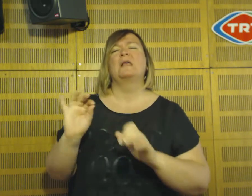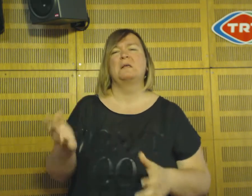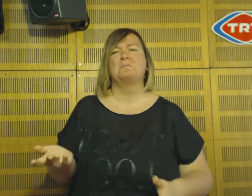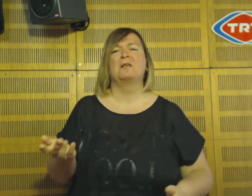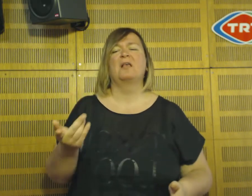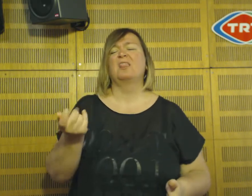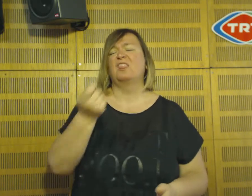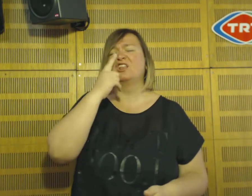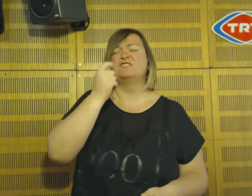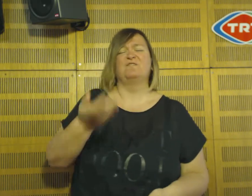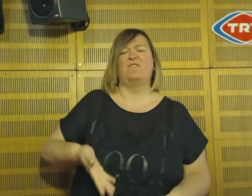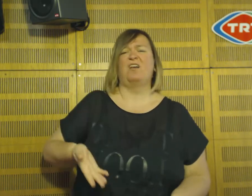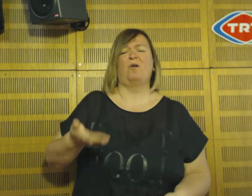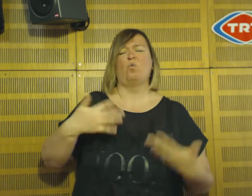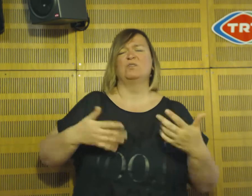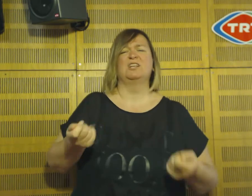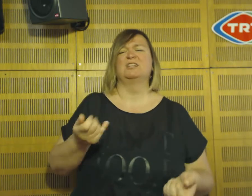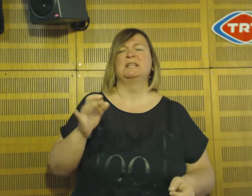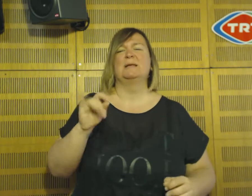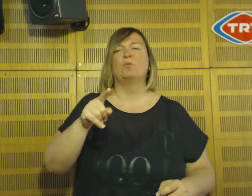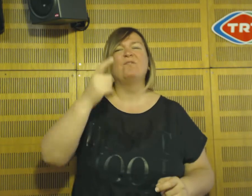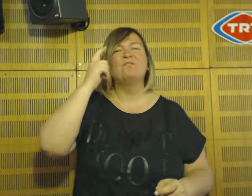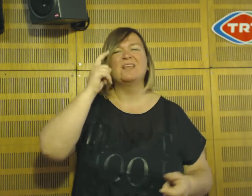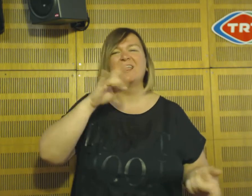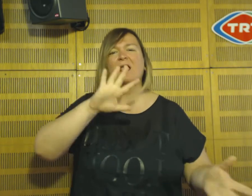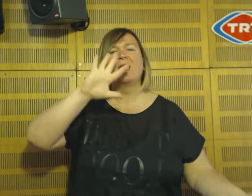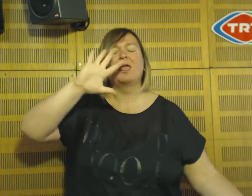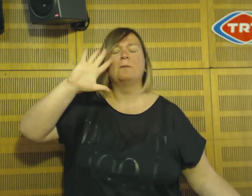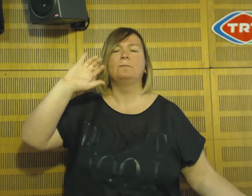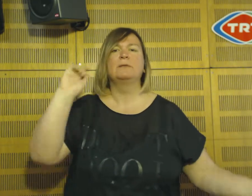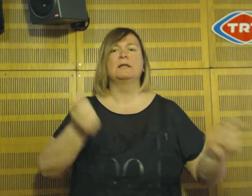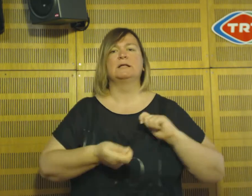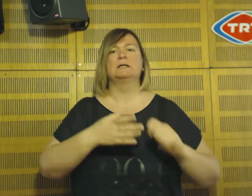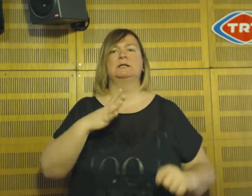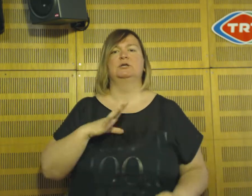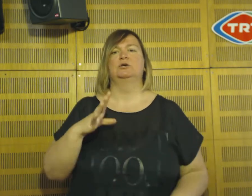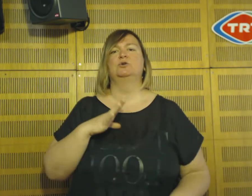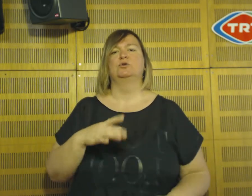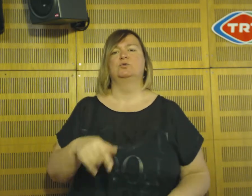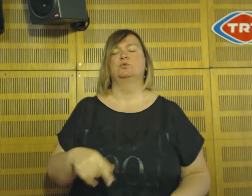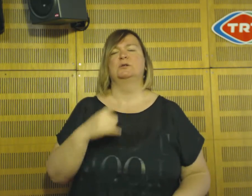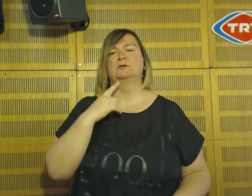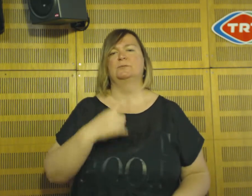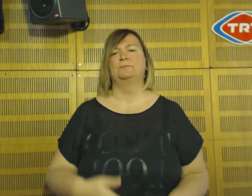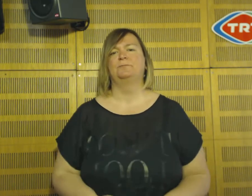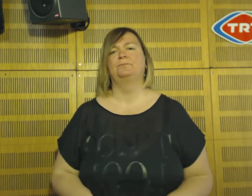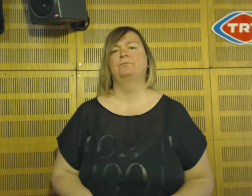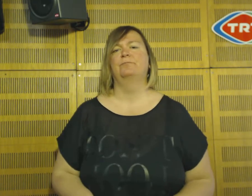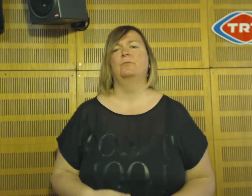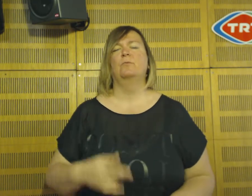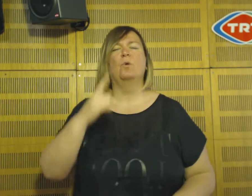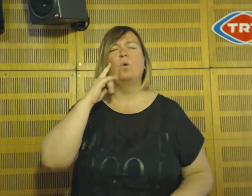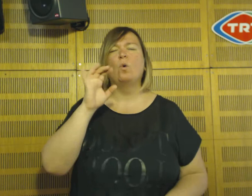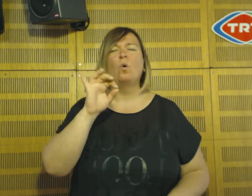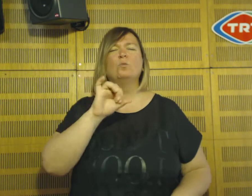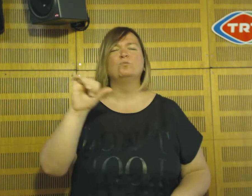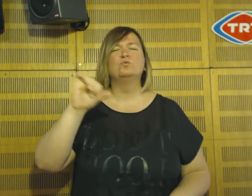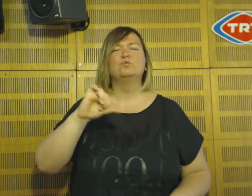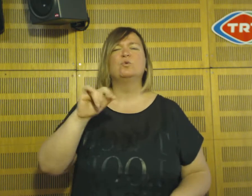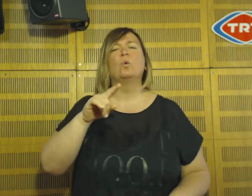ne işi var burada tarzındaki bütün düşünce biçimleri olarak söyleyebiliriz. Evet. Olumsuz olarak o kişiyle ilgili